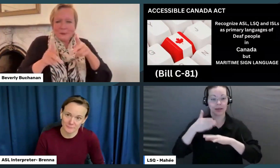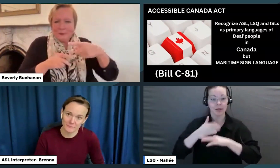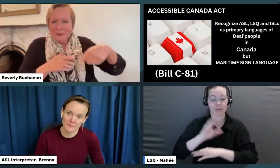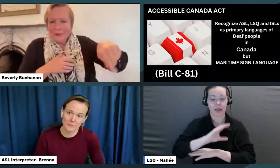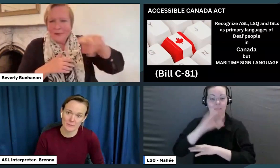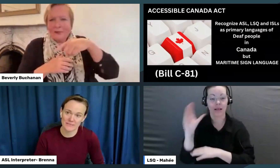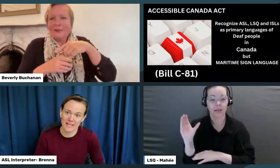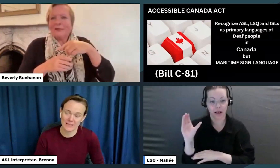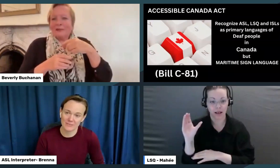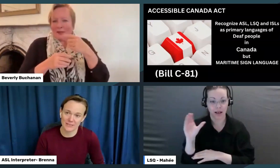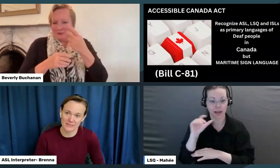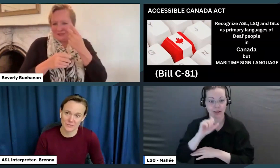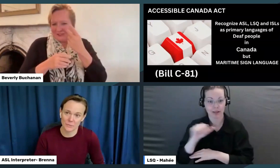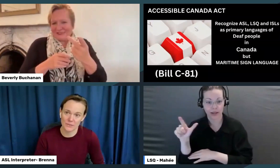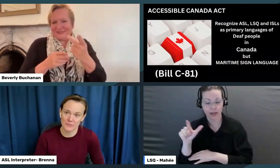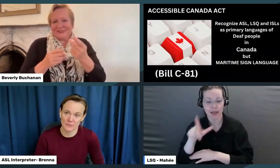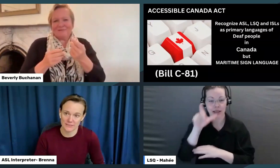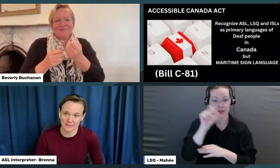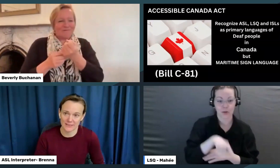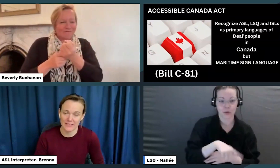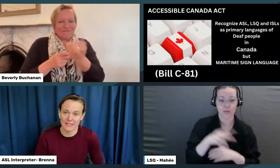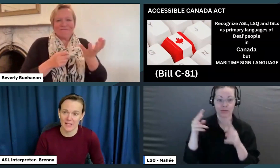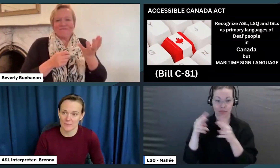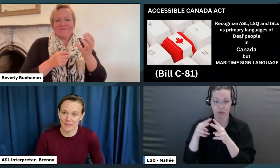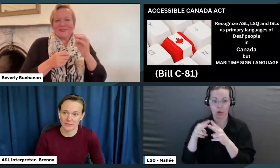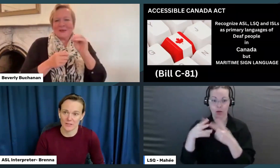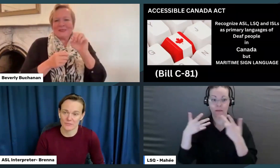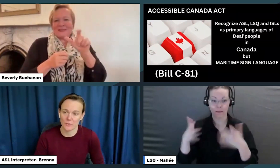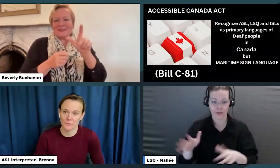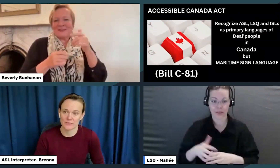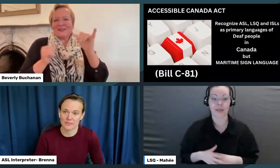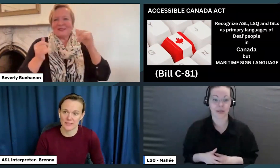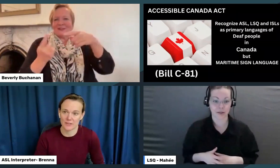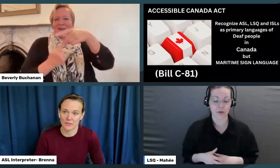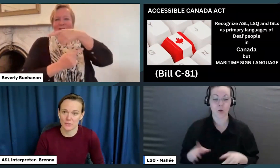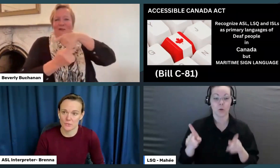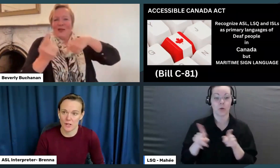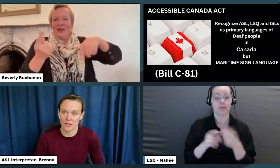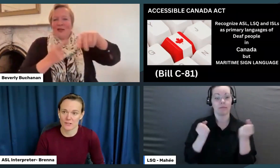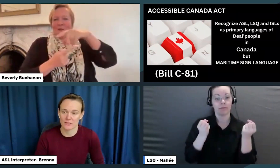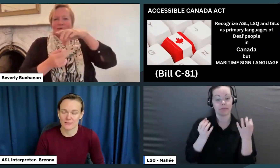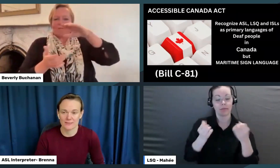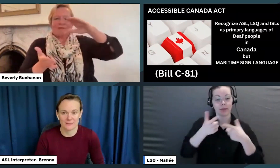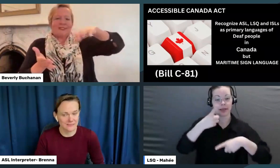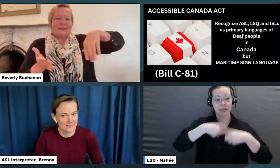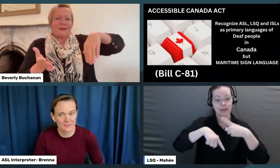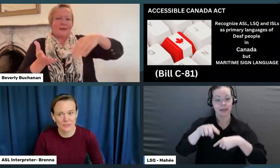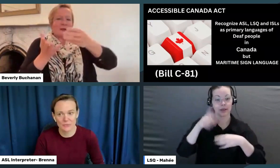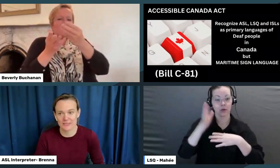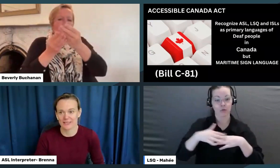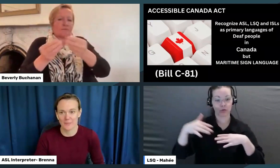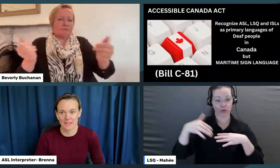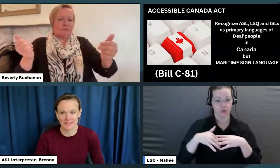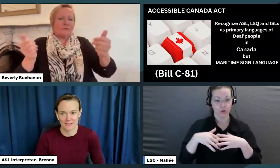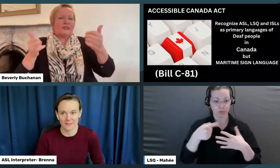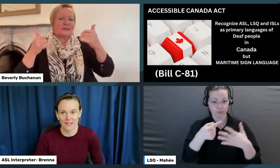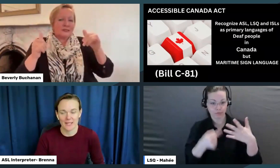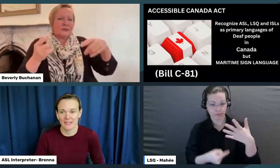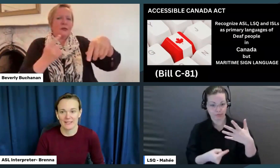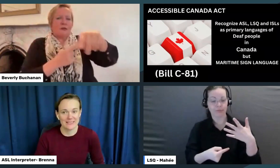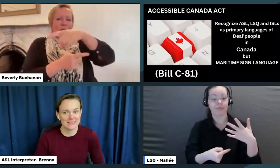j'étais à Halifax pour une semaine, où j'ai passé une semaine récemment, j'ai rencontré pas mal de personnes qui utilisent encore